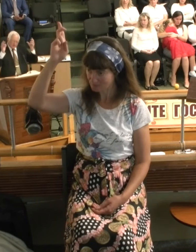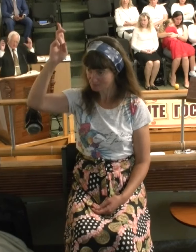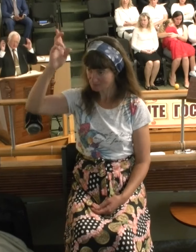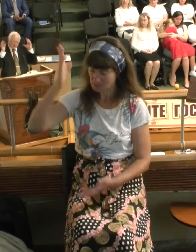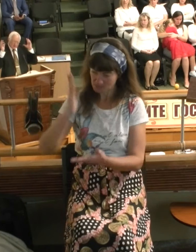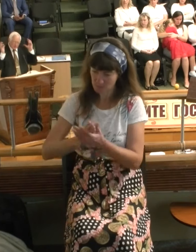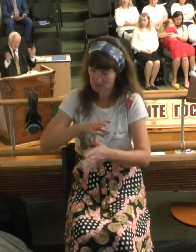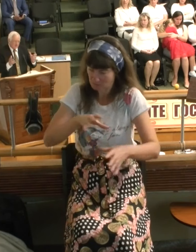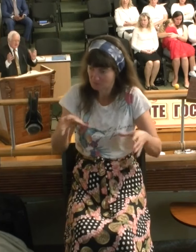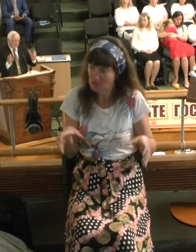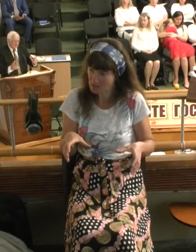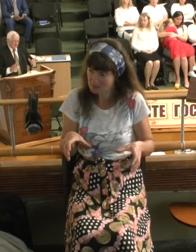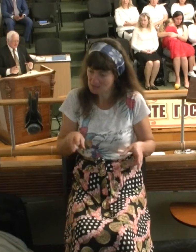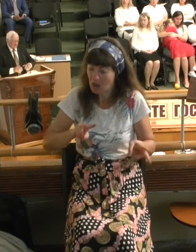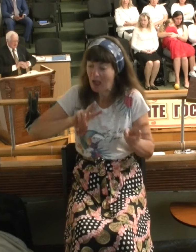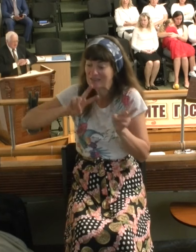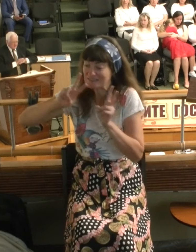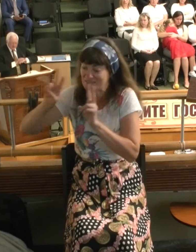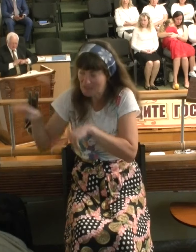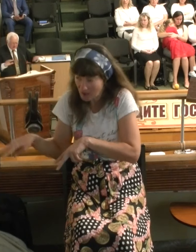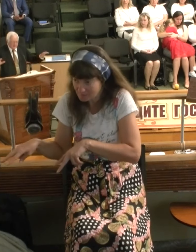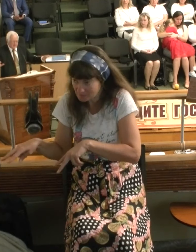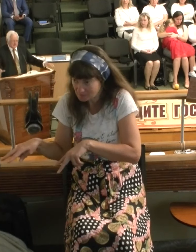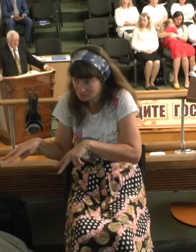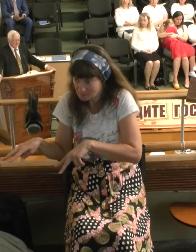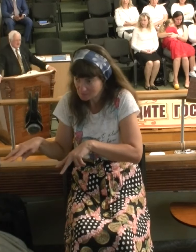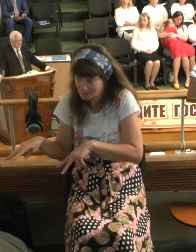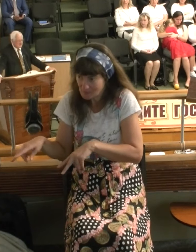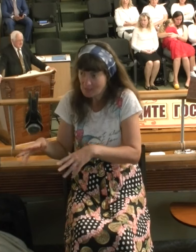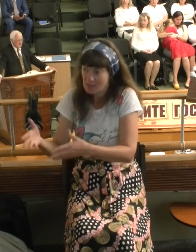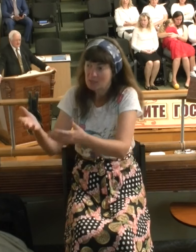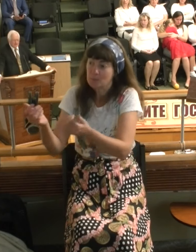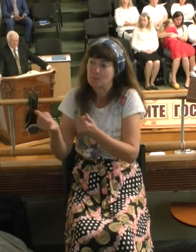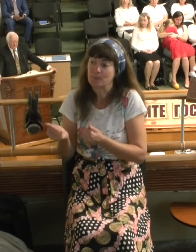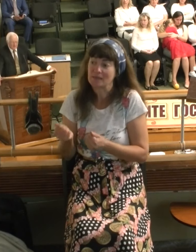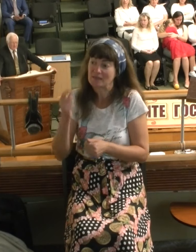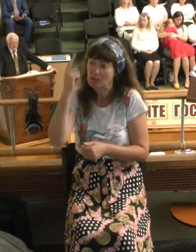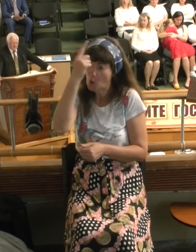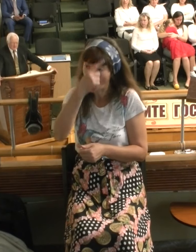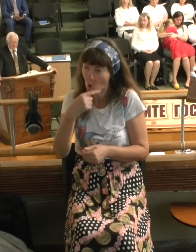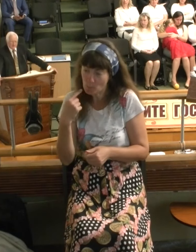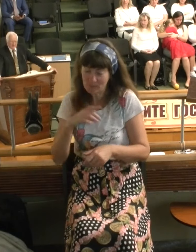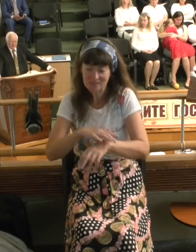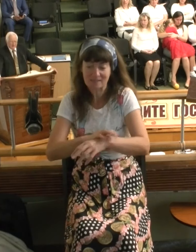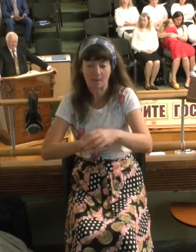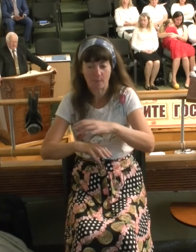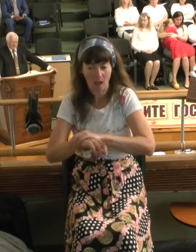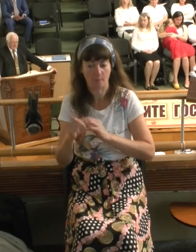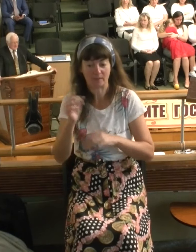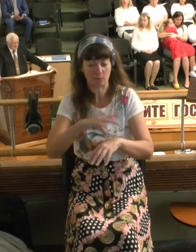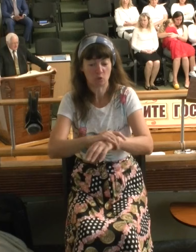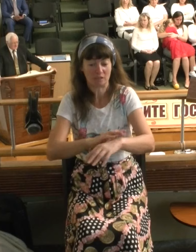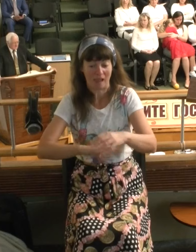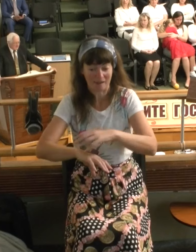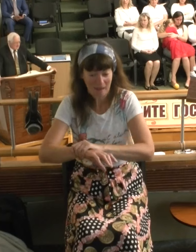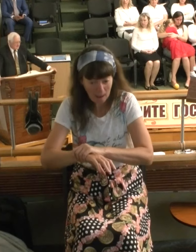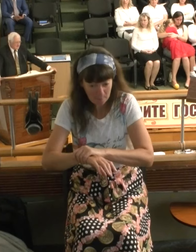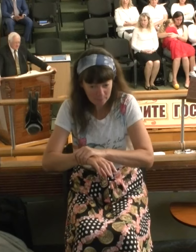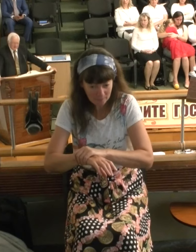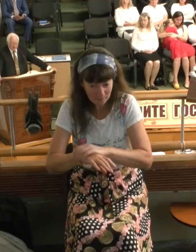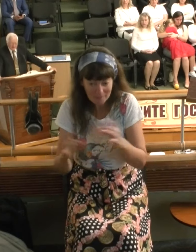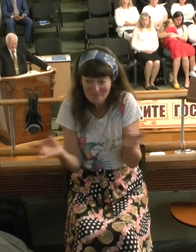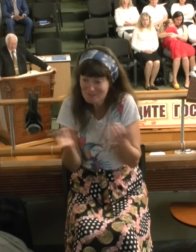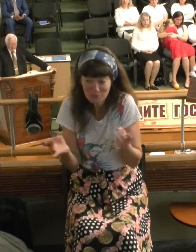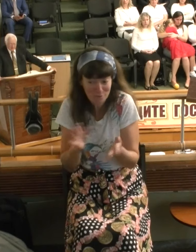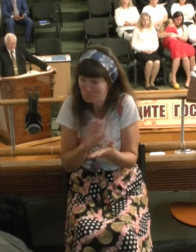Раб должен только повиноваться. И у него никаких больше нет, знаете, возможностей диктовать,